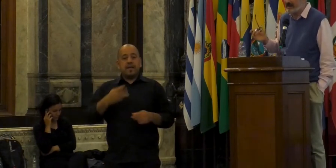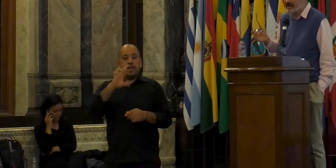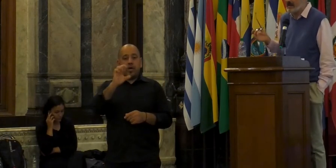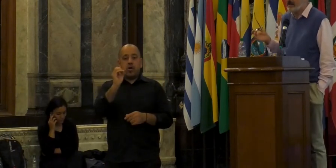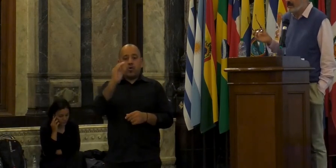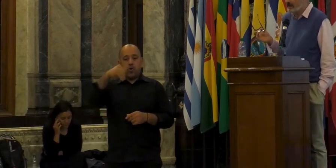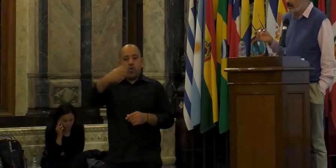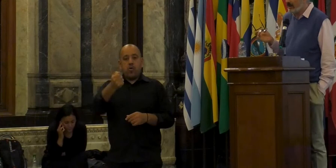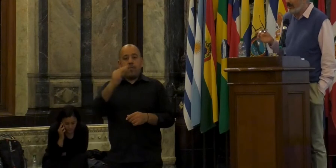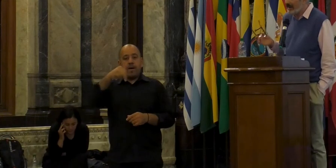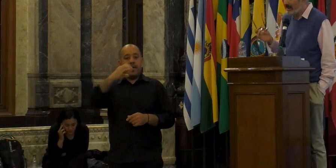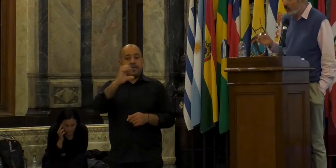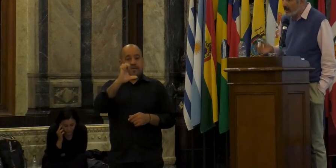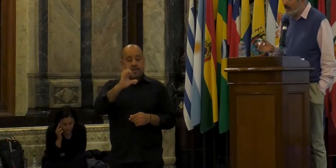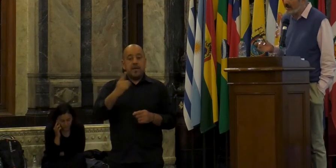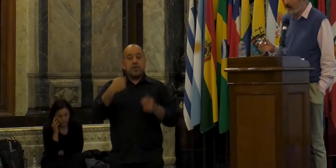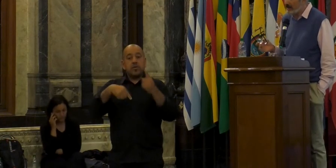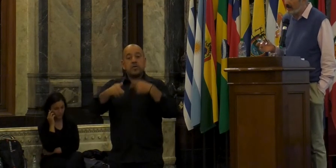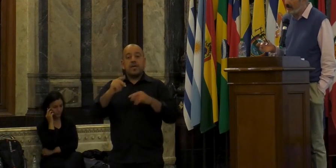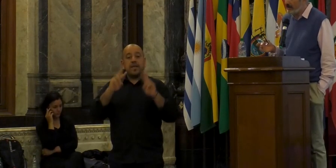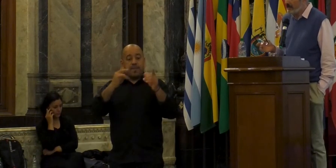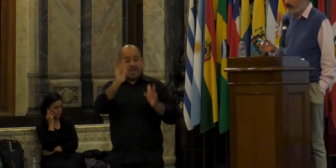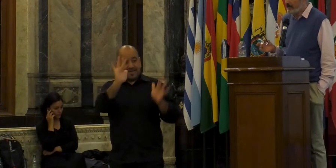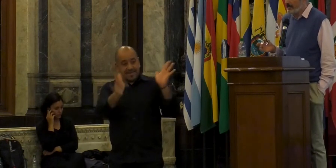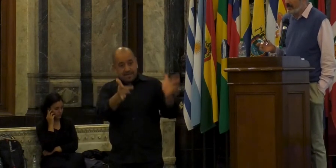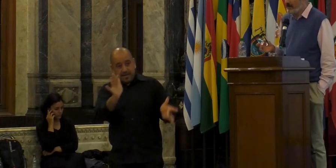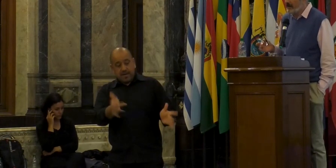la estética de lo que hablaba era de la buena vida.